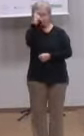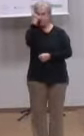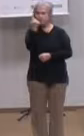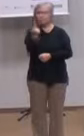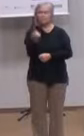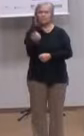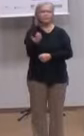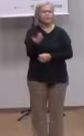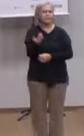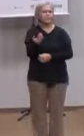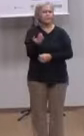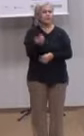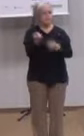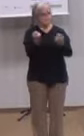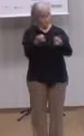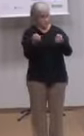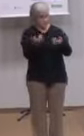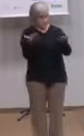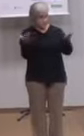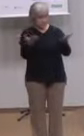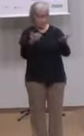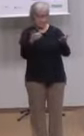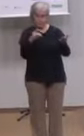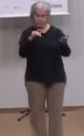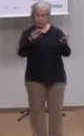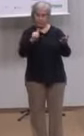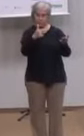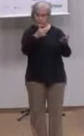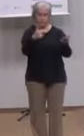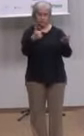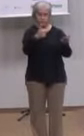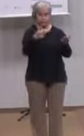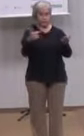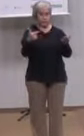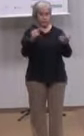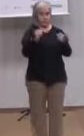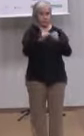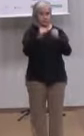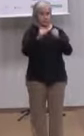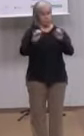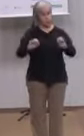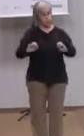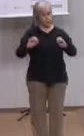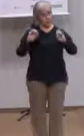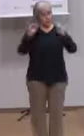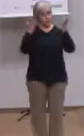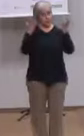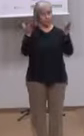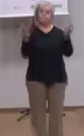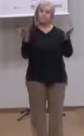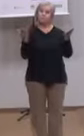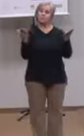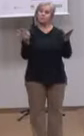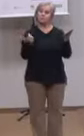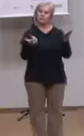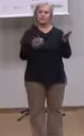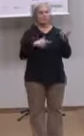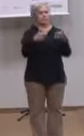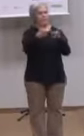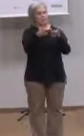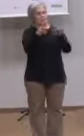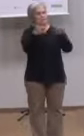não, nesse dia, a gente fazer um evento que tem uma